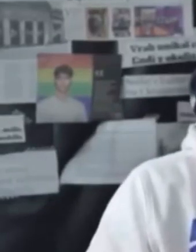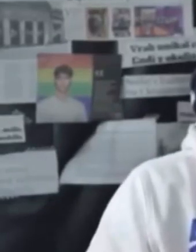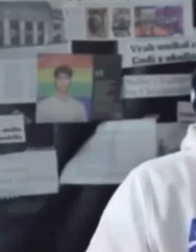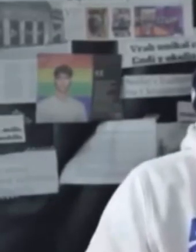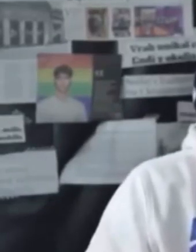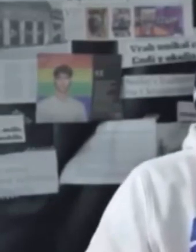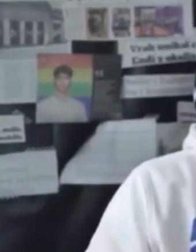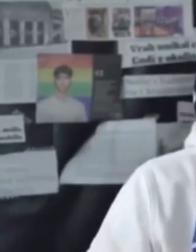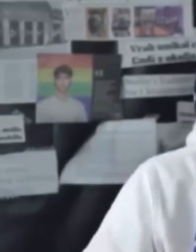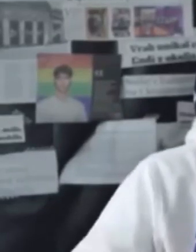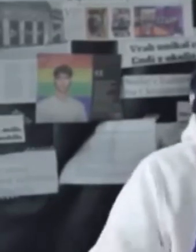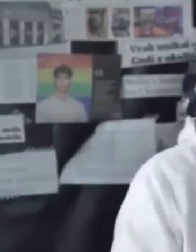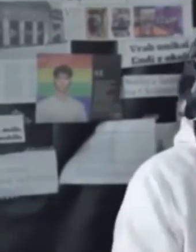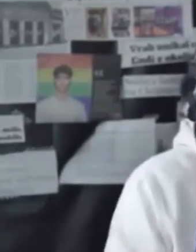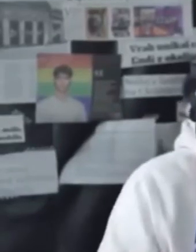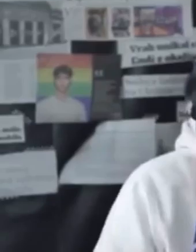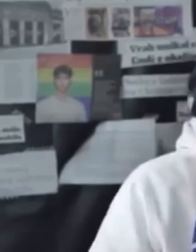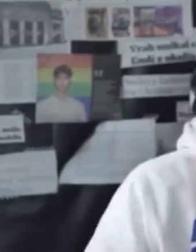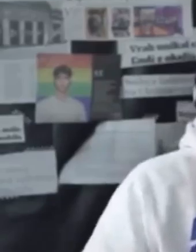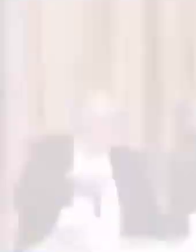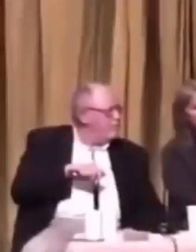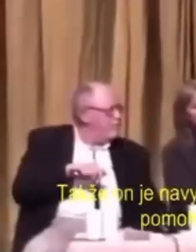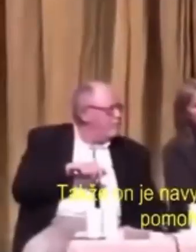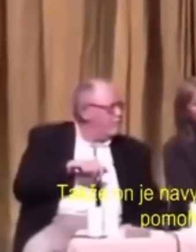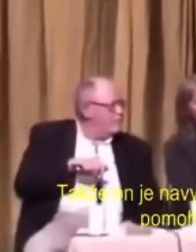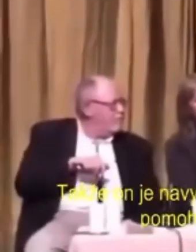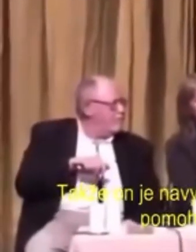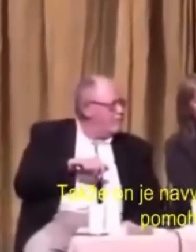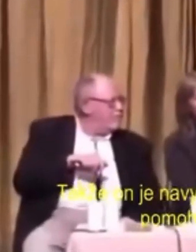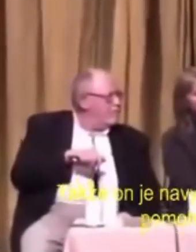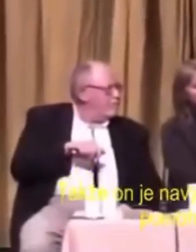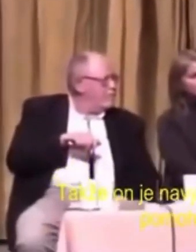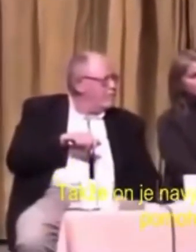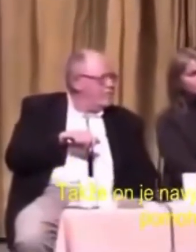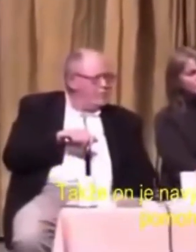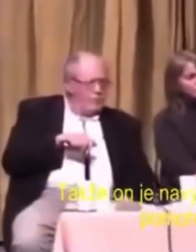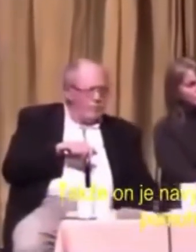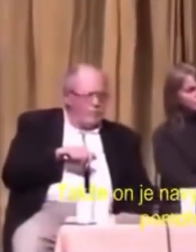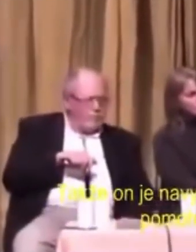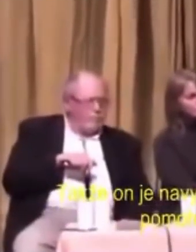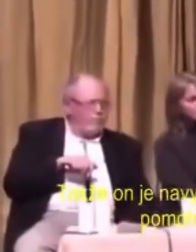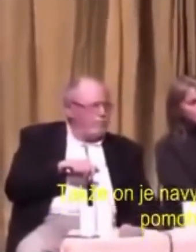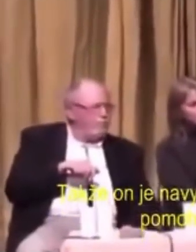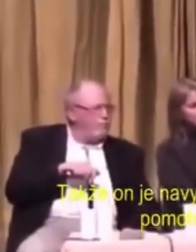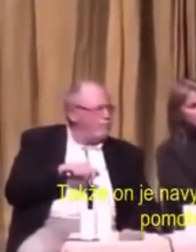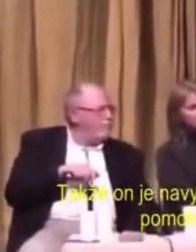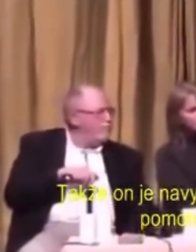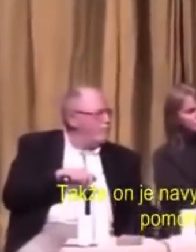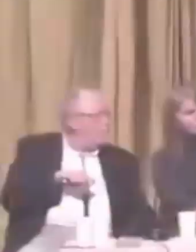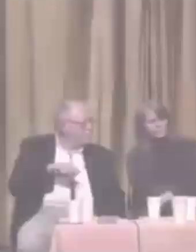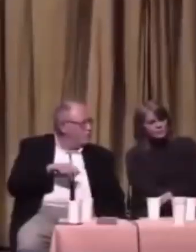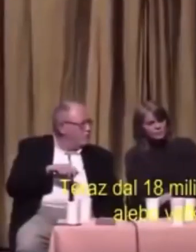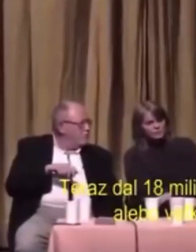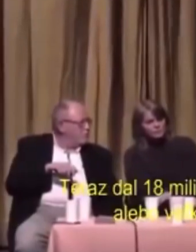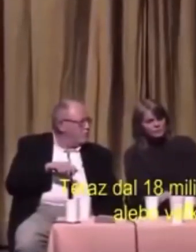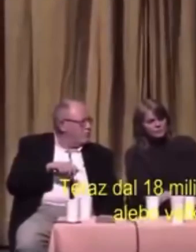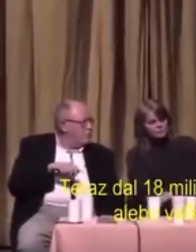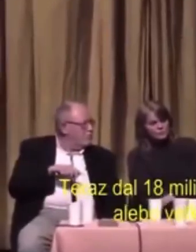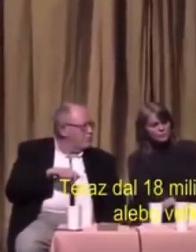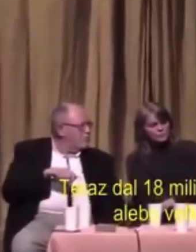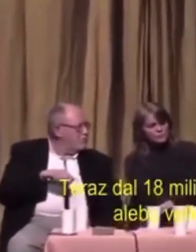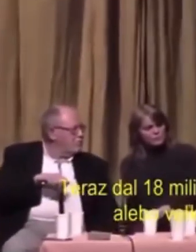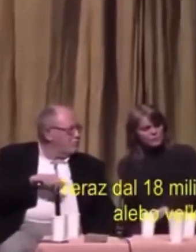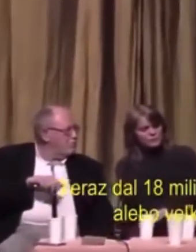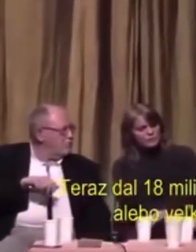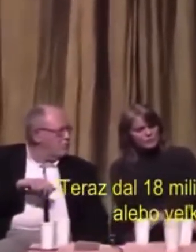v Amerike, tak ako mu to vy hovoríte? Že pre mňa navyše ešte aj človek, ktorý nám pomohol porozumieť, že teraz dal